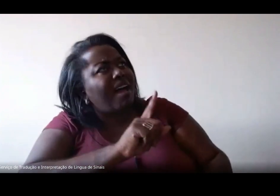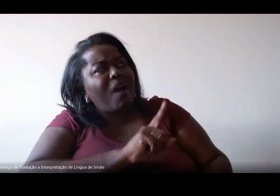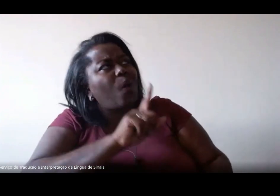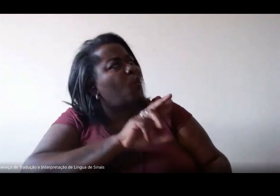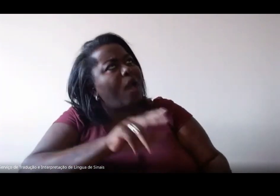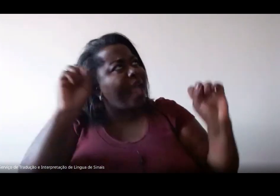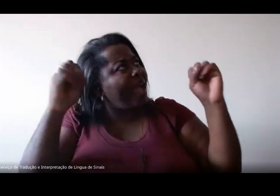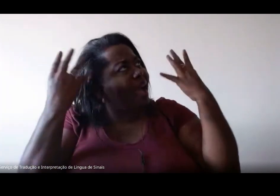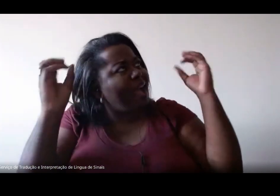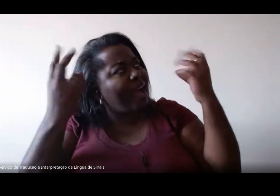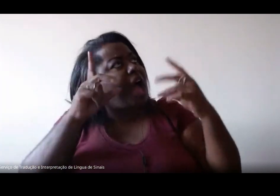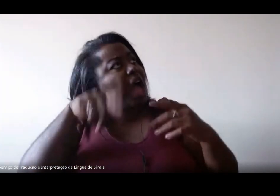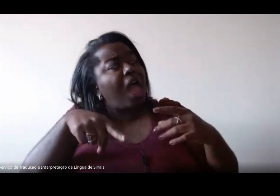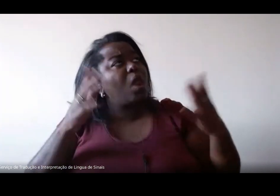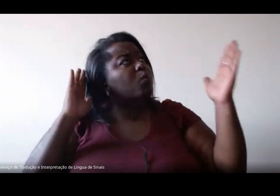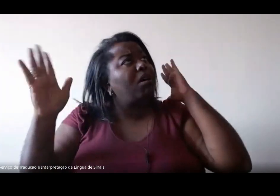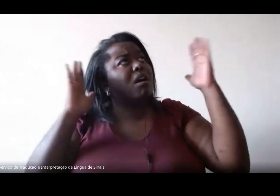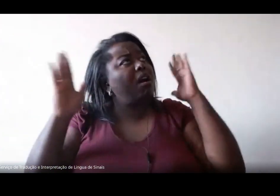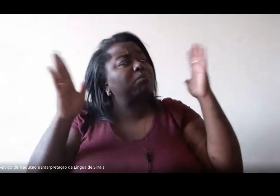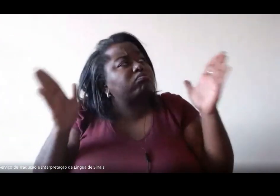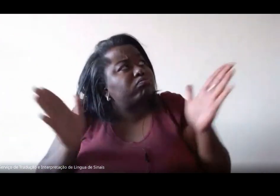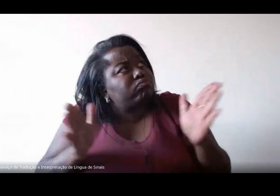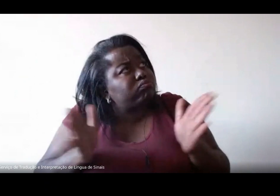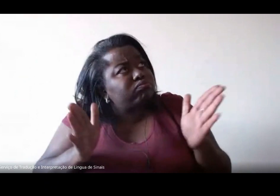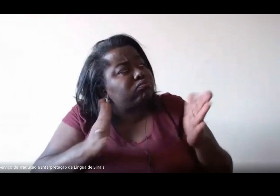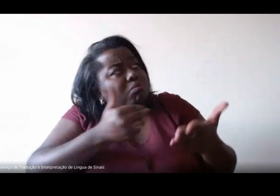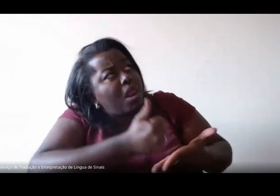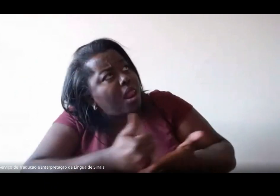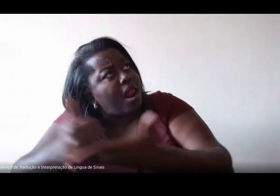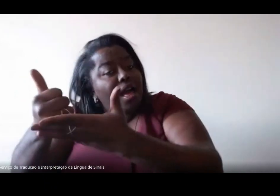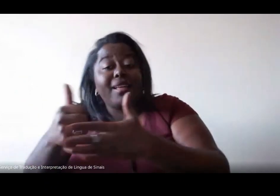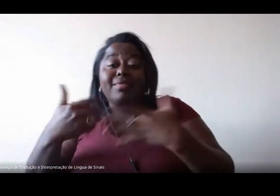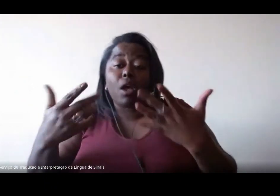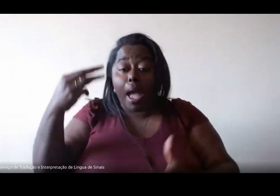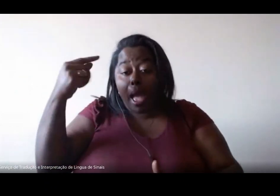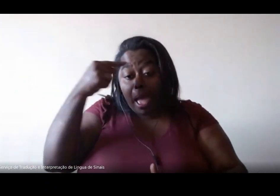caminhonete. Enfim, pequenos detalhes que